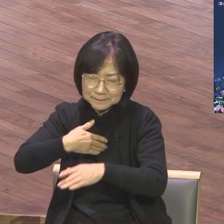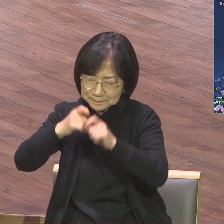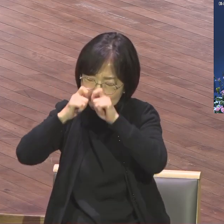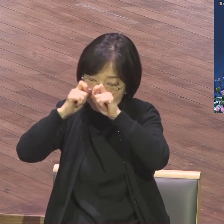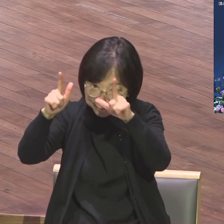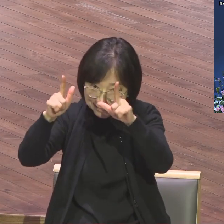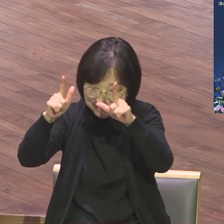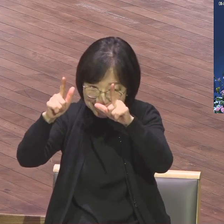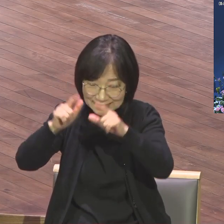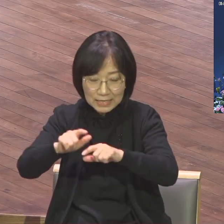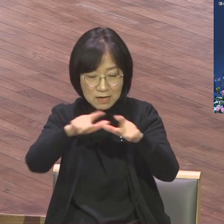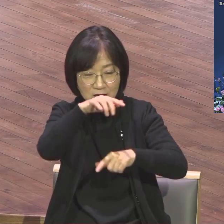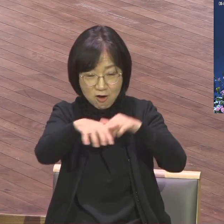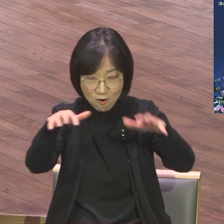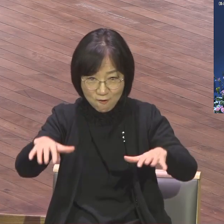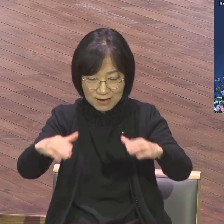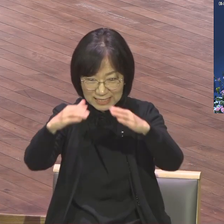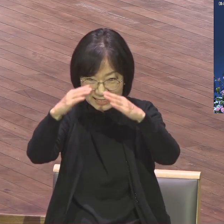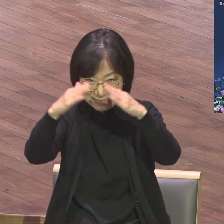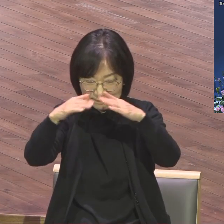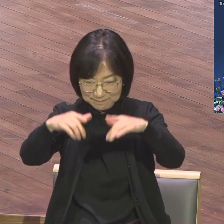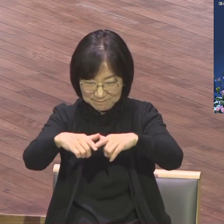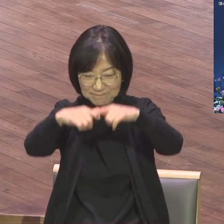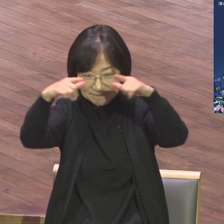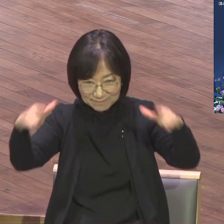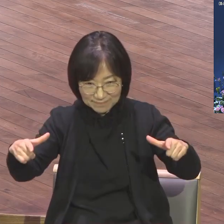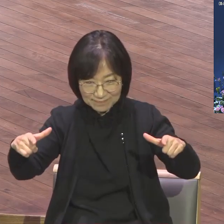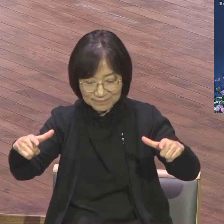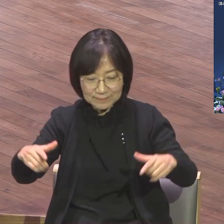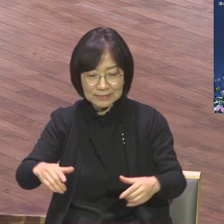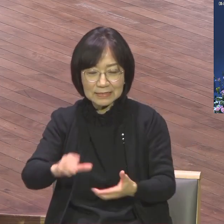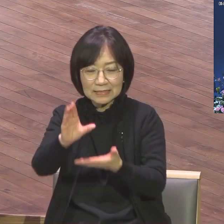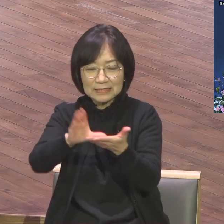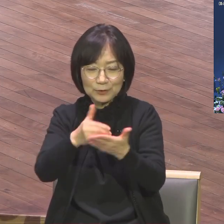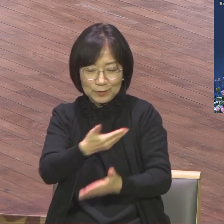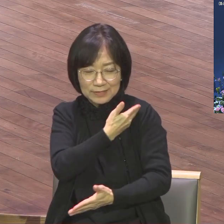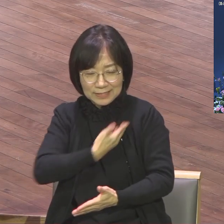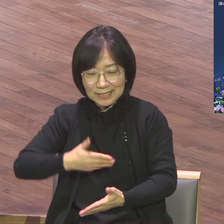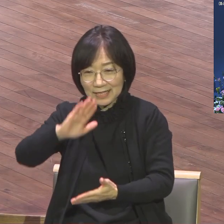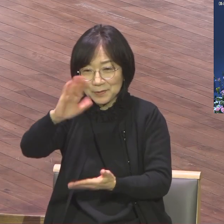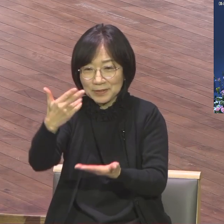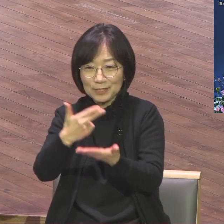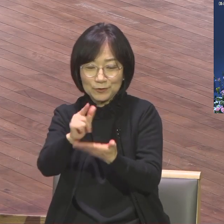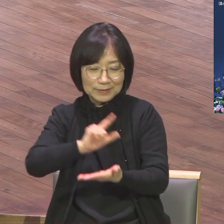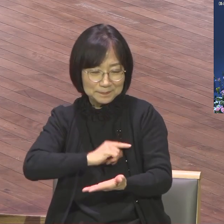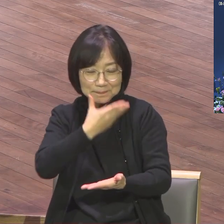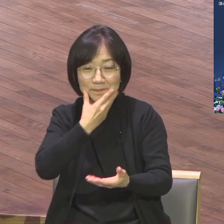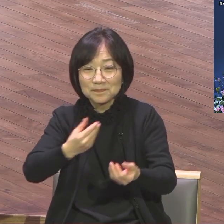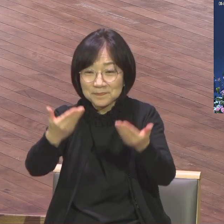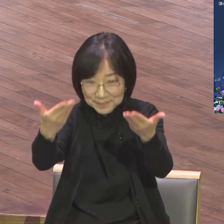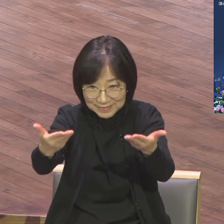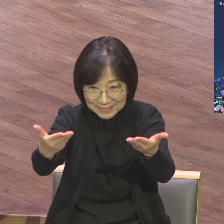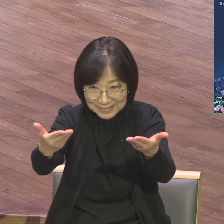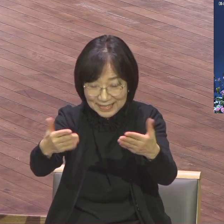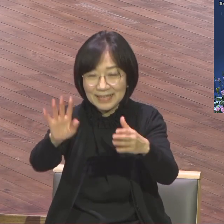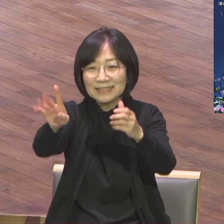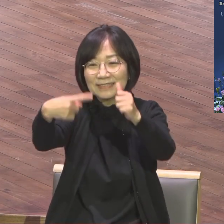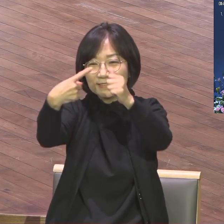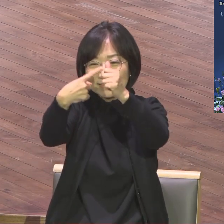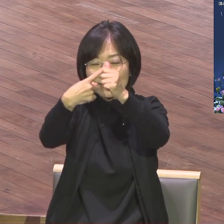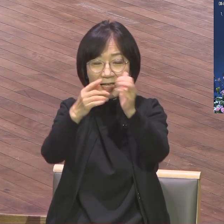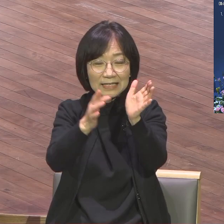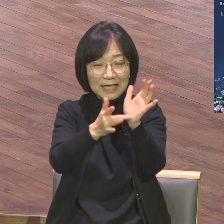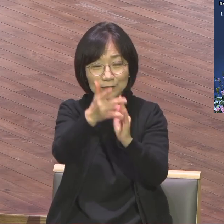삶의 현장에서 장막터를 넓혀가는 그리스도의 절대 제자들 다 되시기를 주님으로 축복합니다. 그럼 첫째로 예수님 앞에